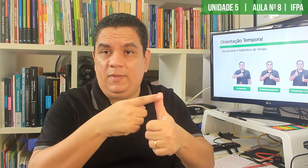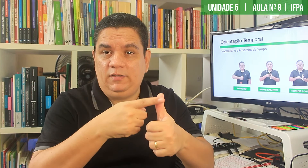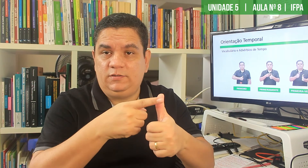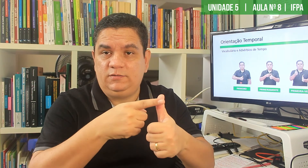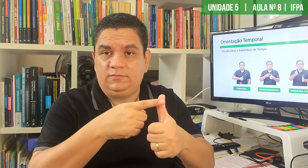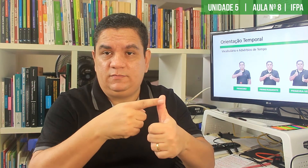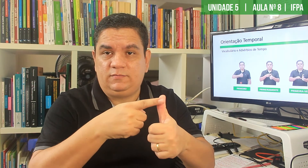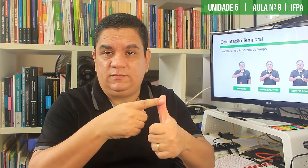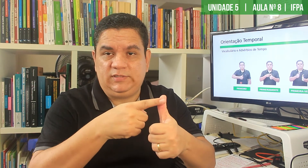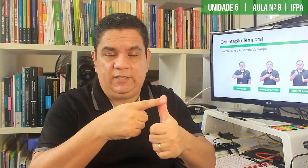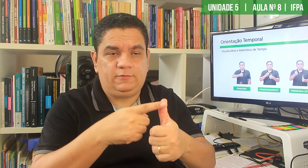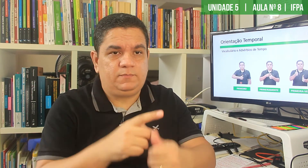Primeiramente, certo?